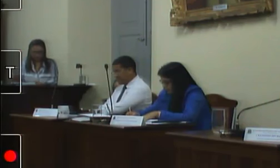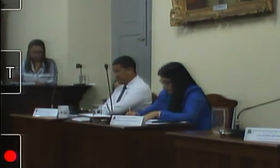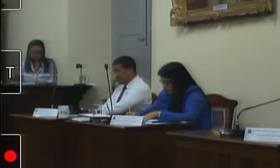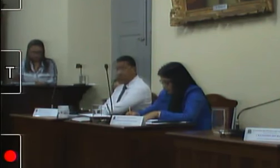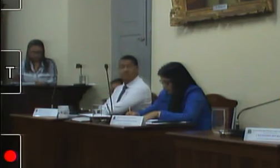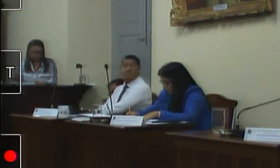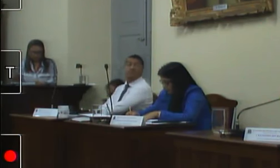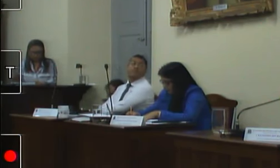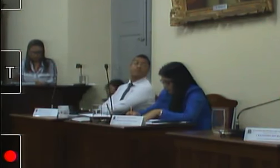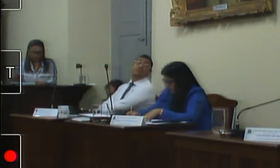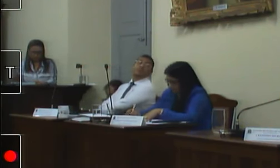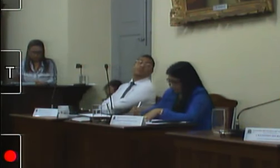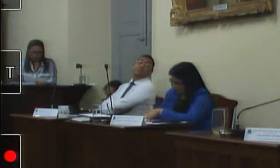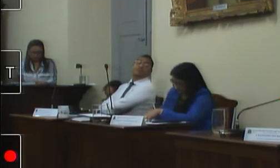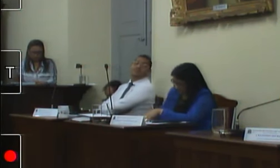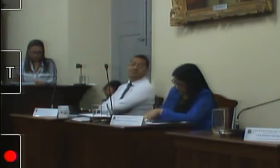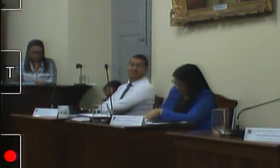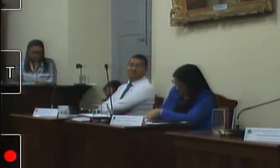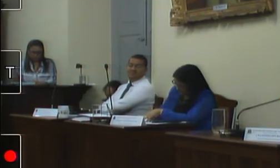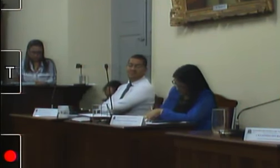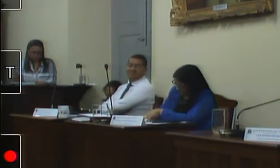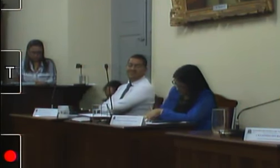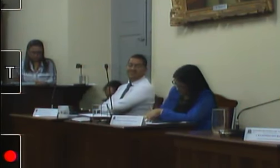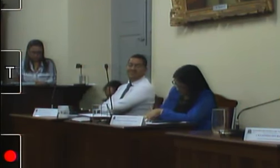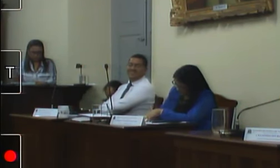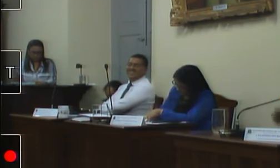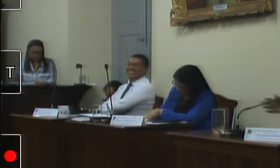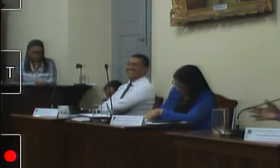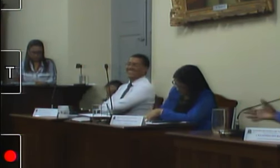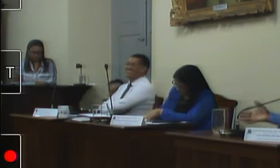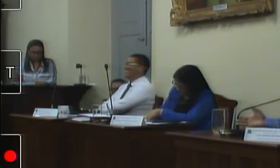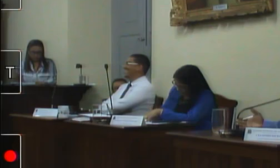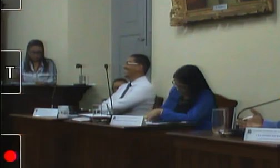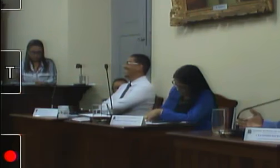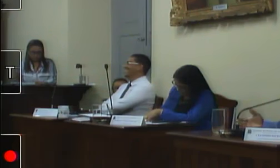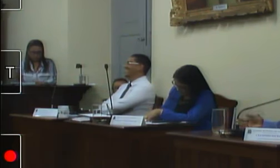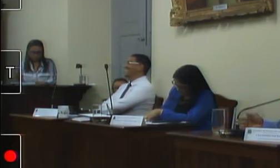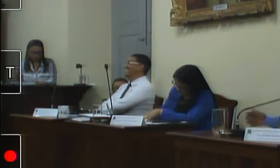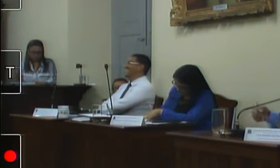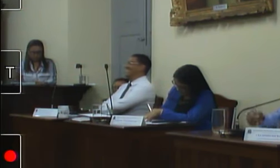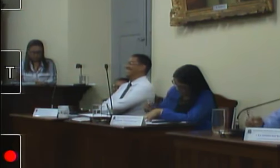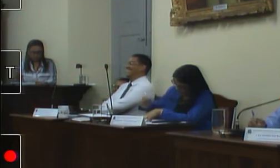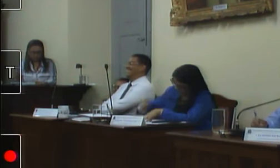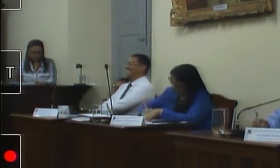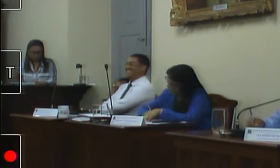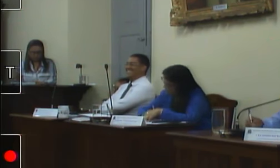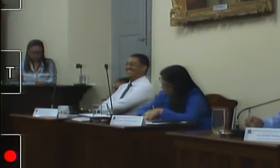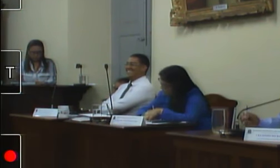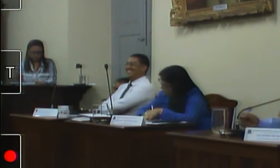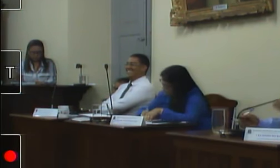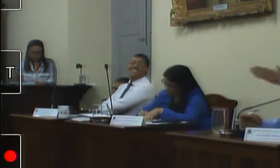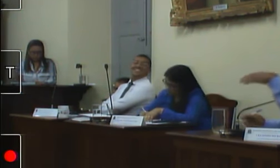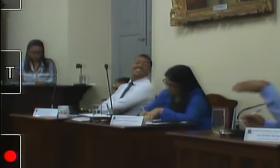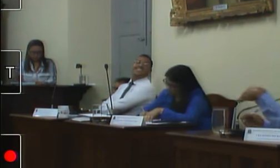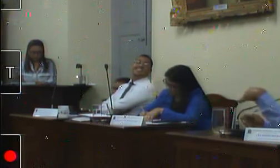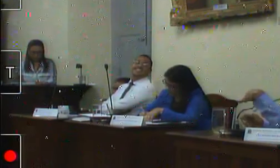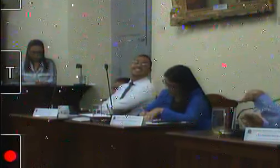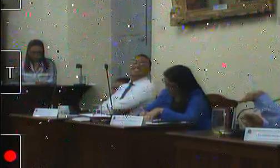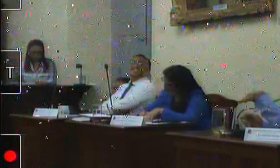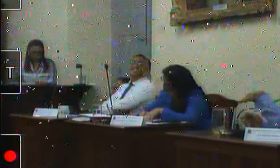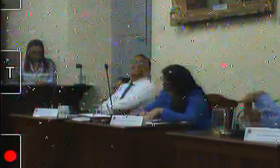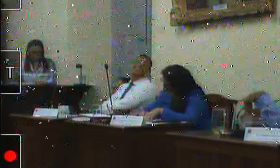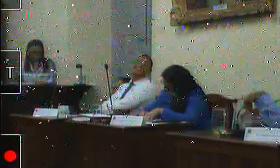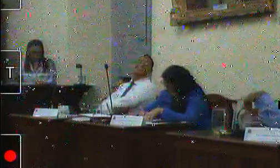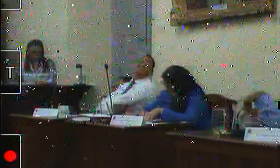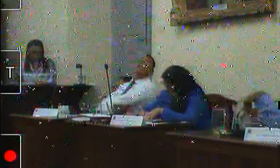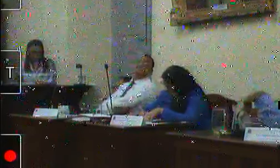estadual André Correia, graças ao pai dele também, doutor Luiz Antônio, graças ao nosso prefeito Fernandinho Graça, o asfalto já